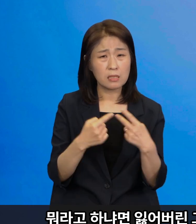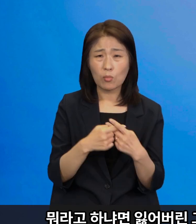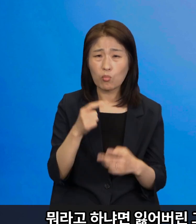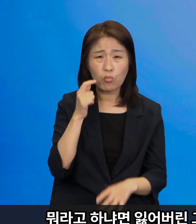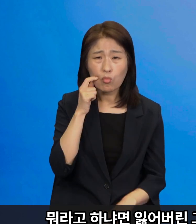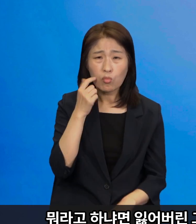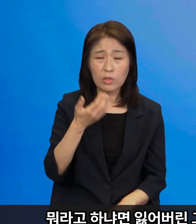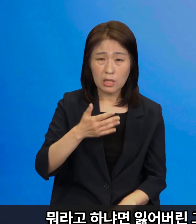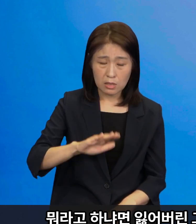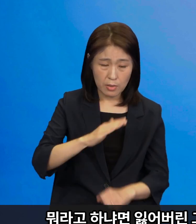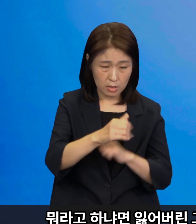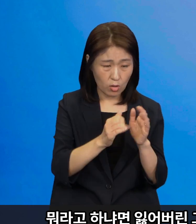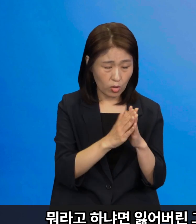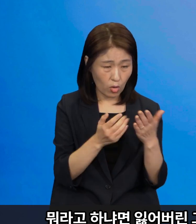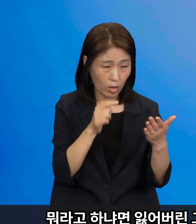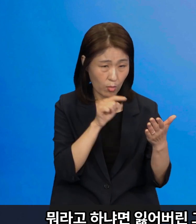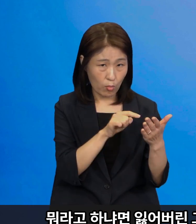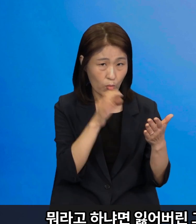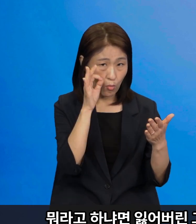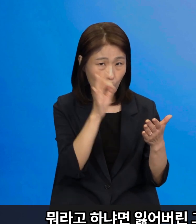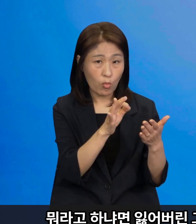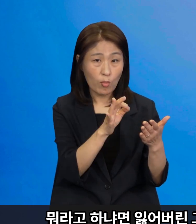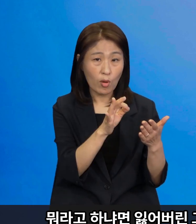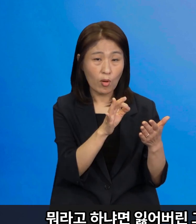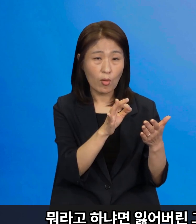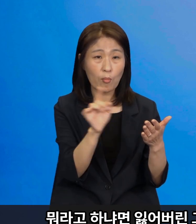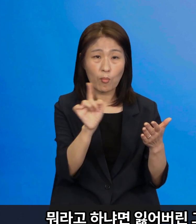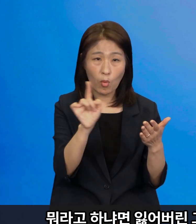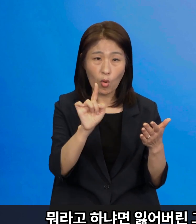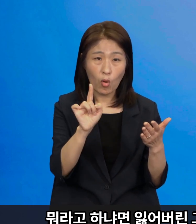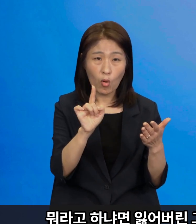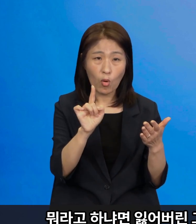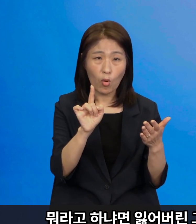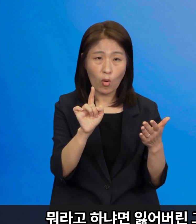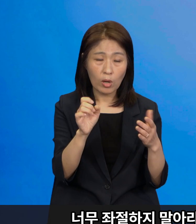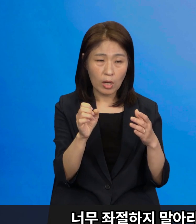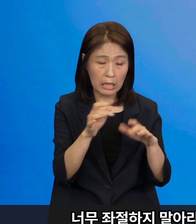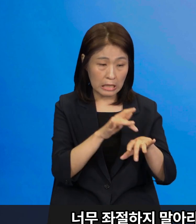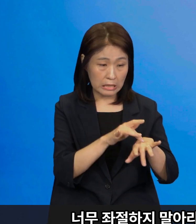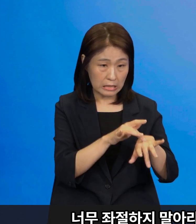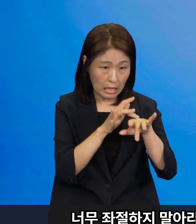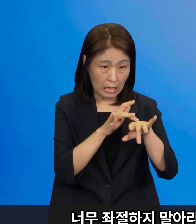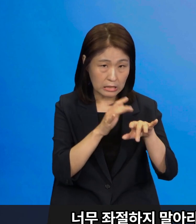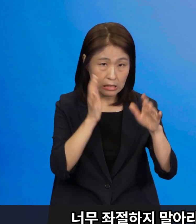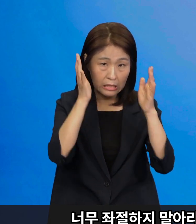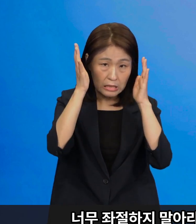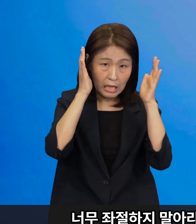하냐면 잃어버린 그 암나귀들 때문에 마음은 상하겠지만 너무 좌절하지